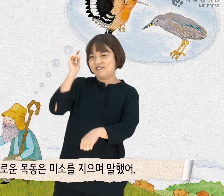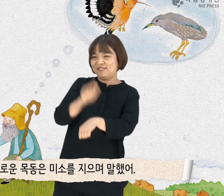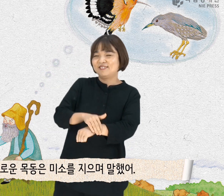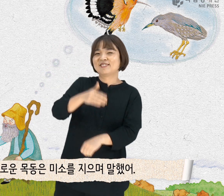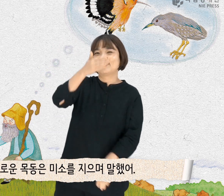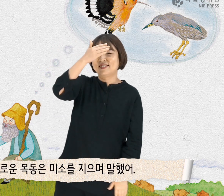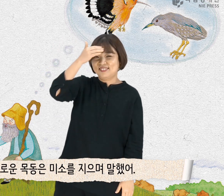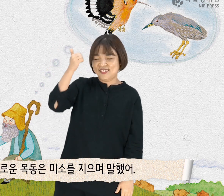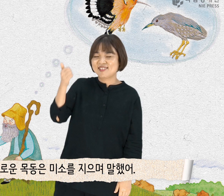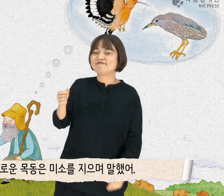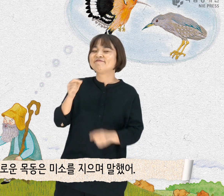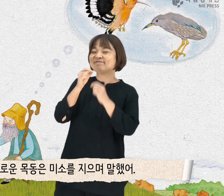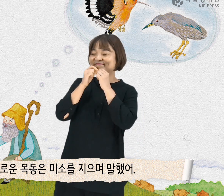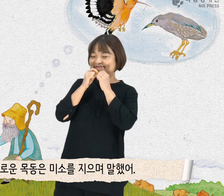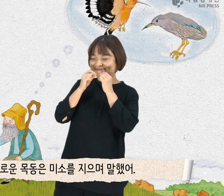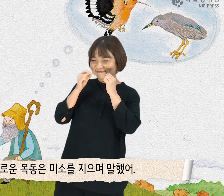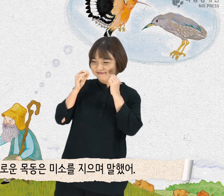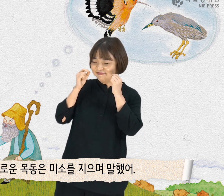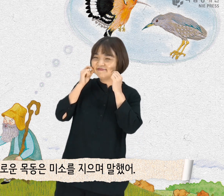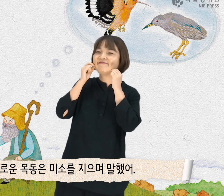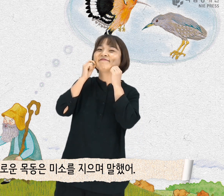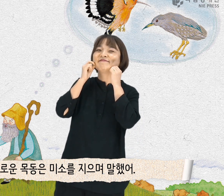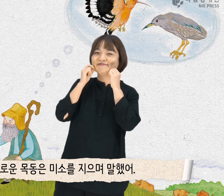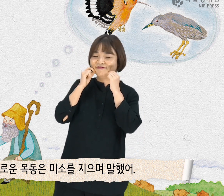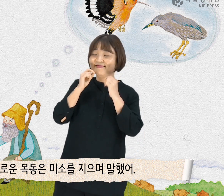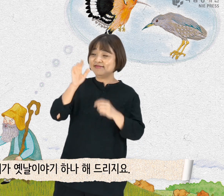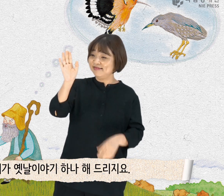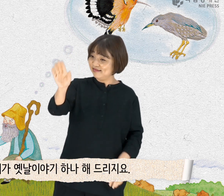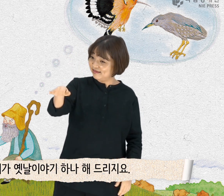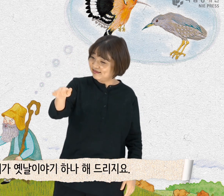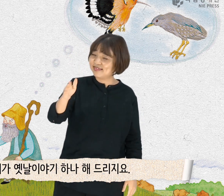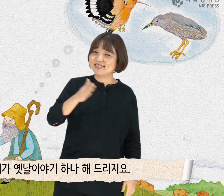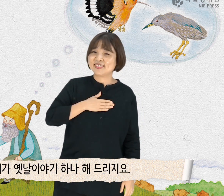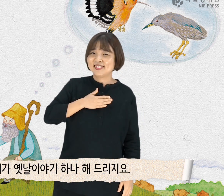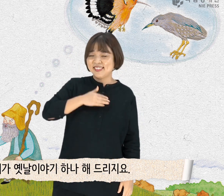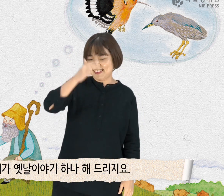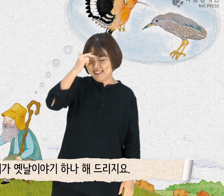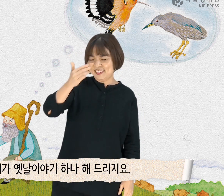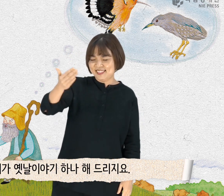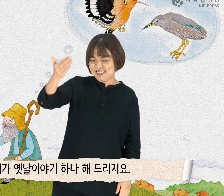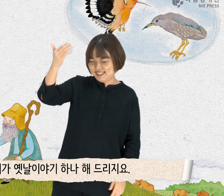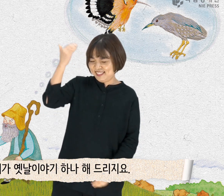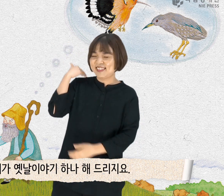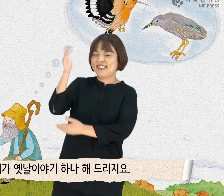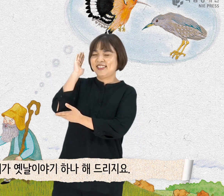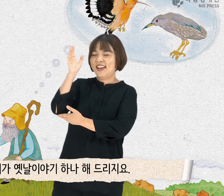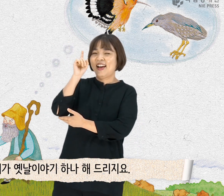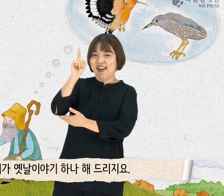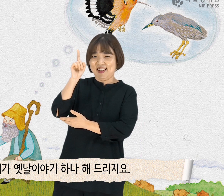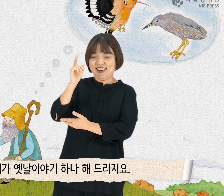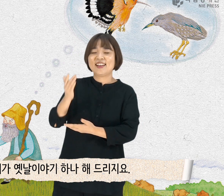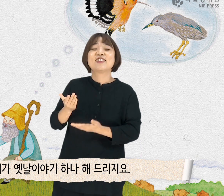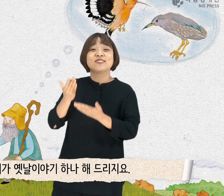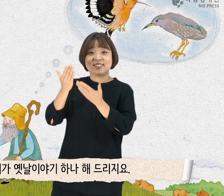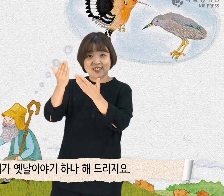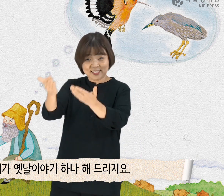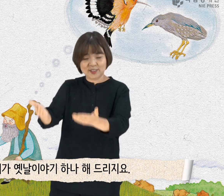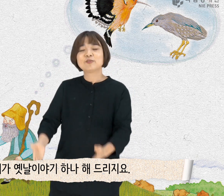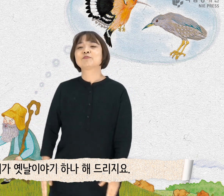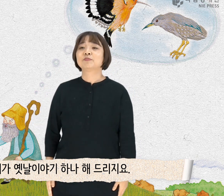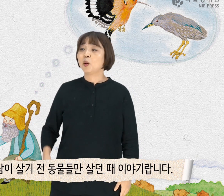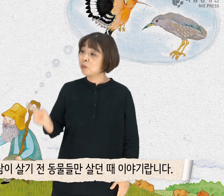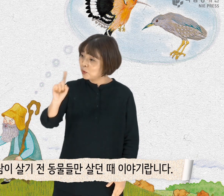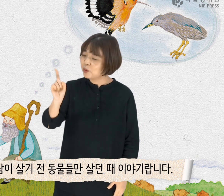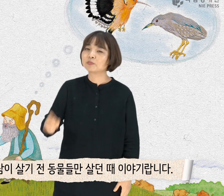지혜로운 목동은 미소를 지으며 말했어 제가 이 앤 나 이야기 않아 해드리지요